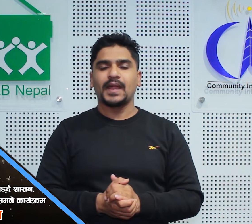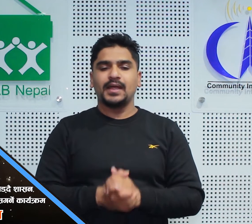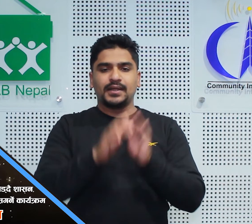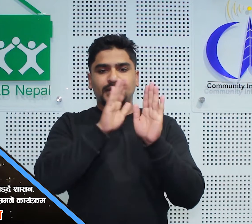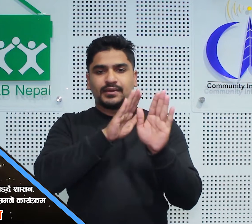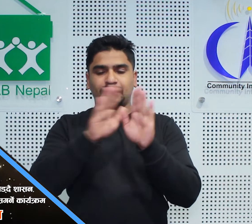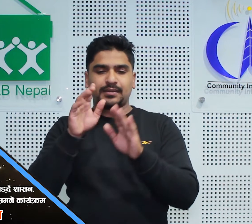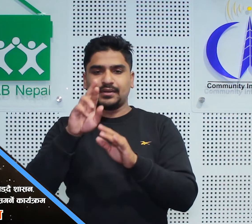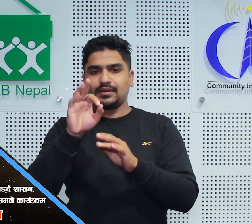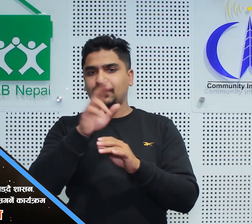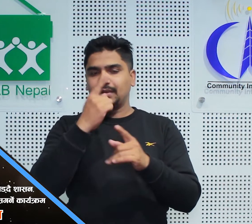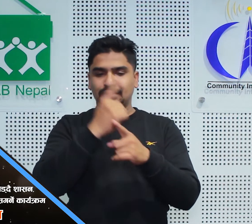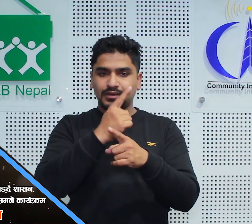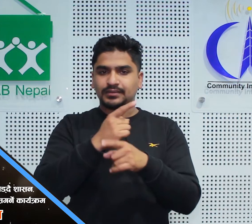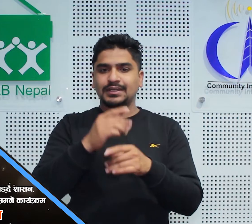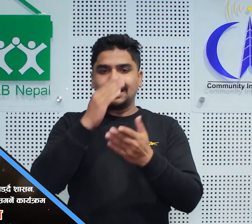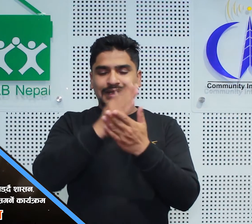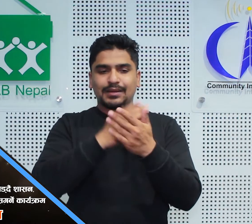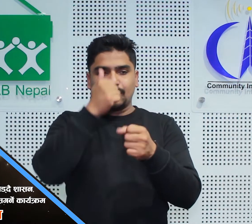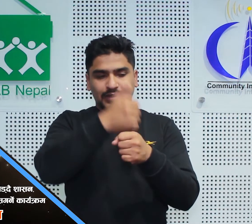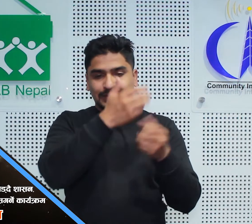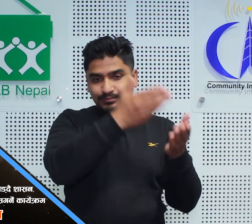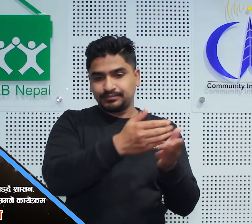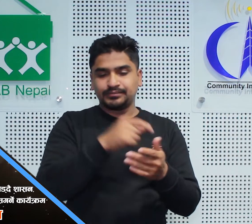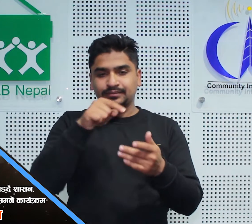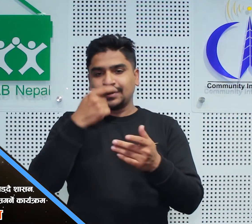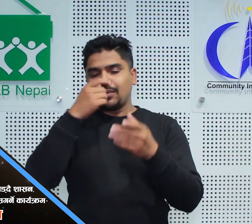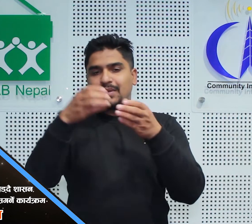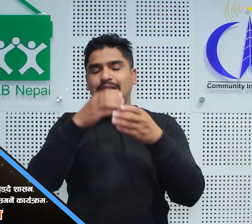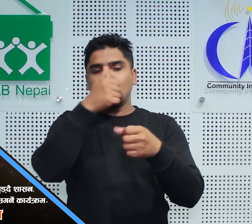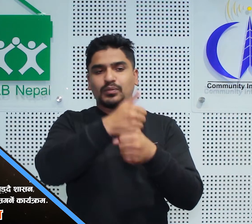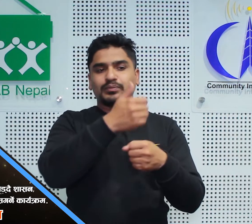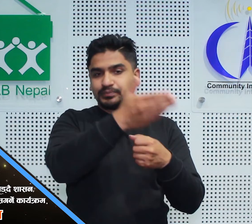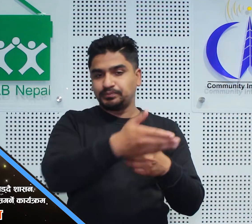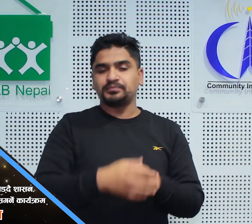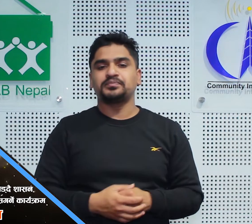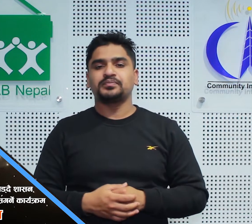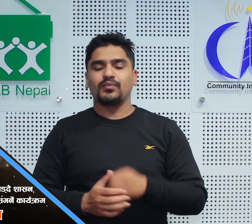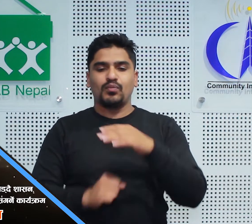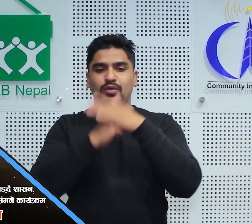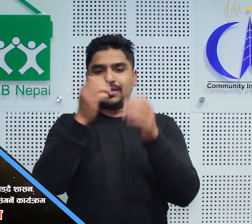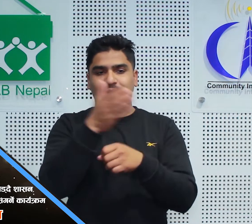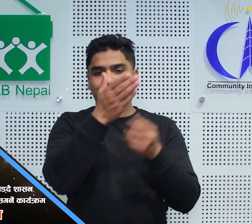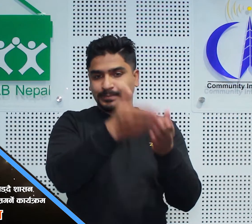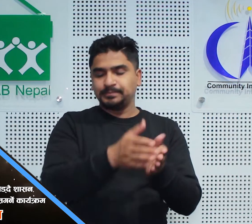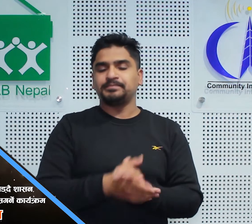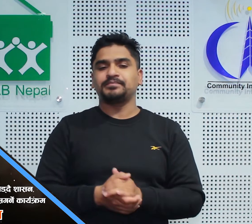धन्यवाद रवि सर। कार्यक्रमका अध्यक्ष तथा यस गाउँपालिकाका अध्यक्षज्यू, मुख्यमन्त्रीज्यू,